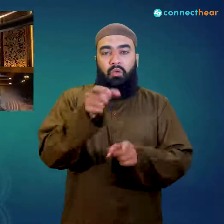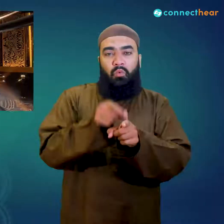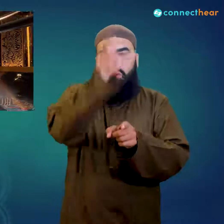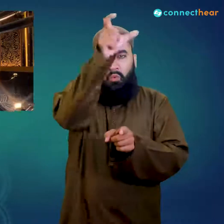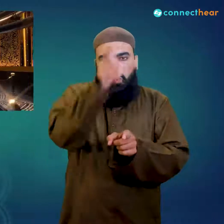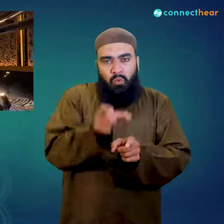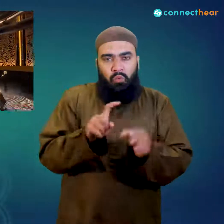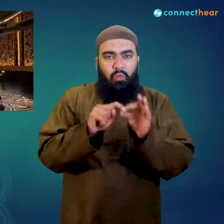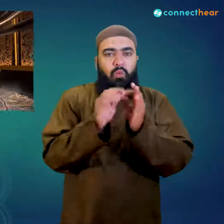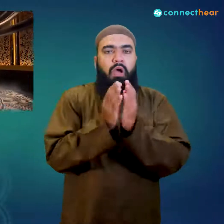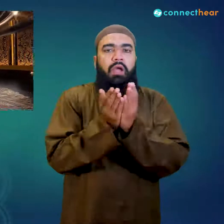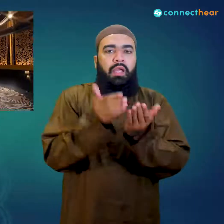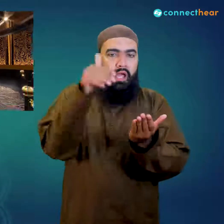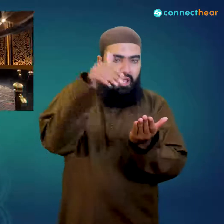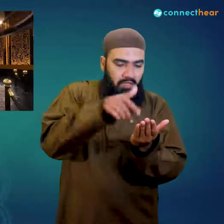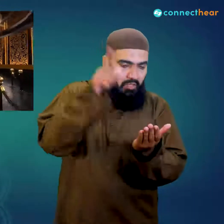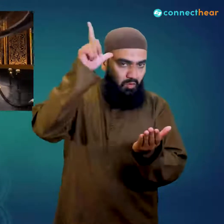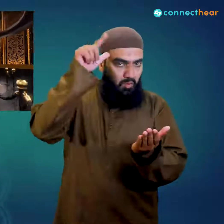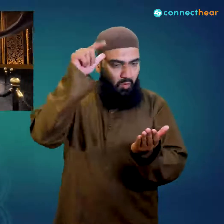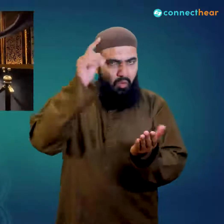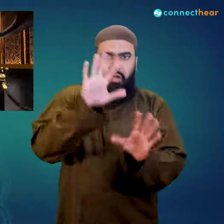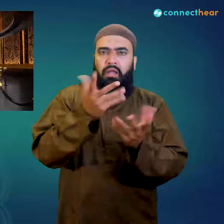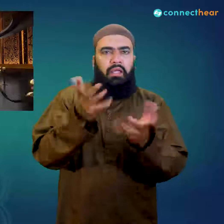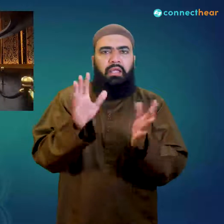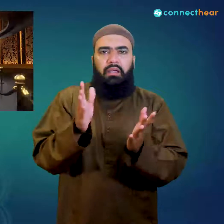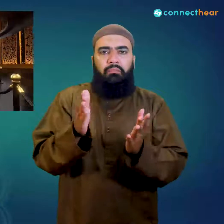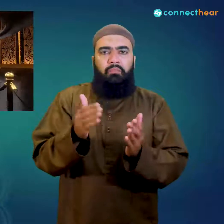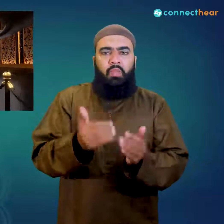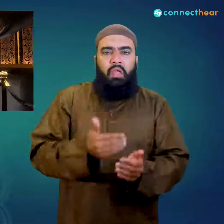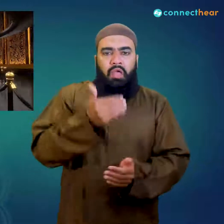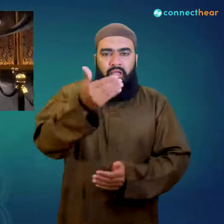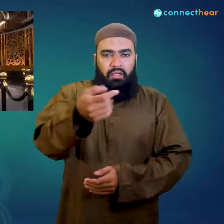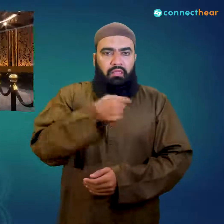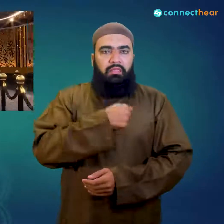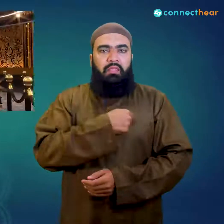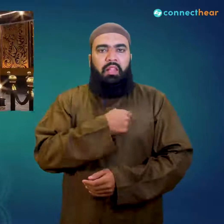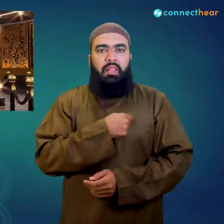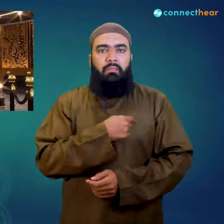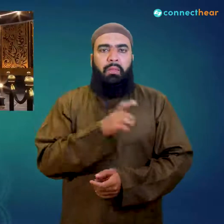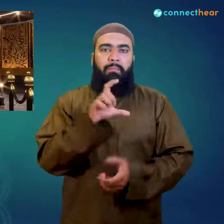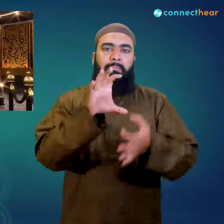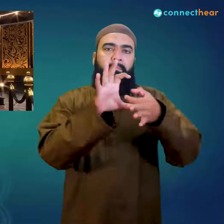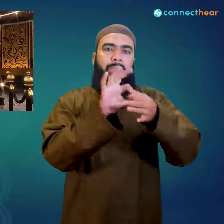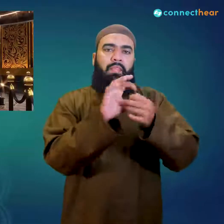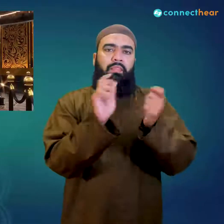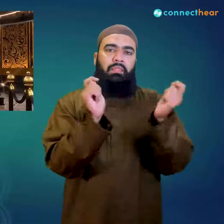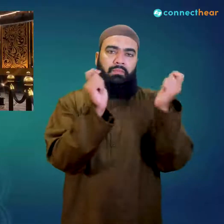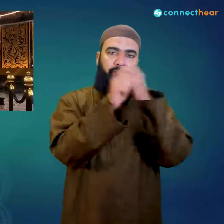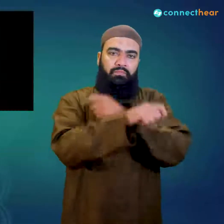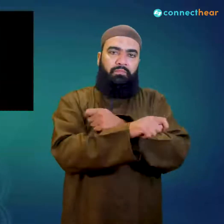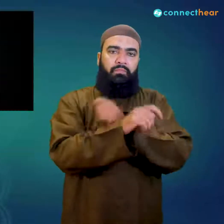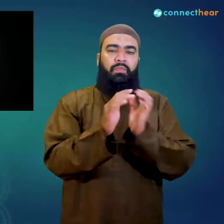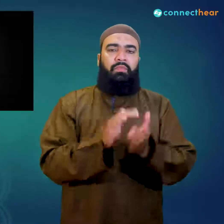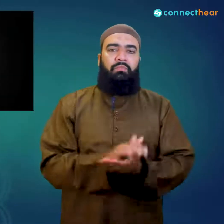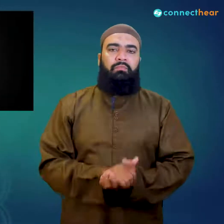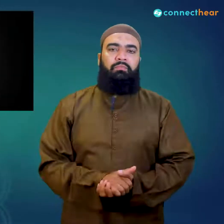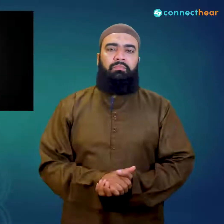اقفالها، تو کیا یہ لوگ قرآن میں غور نہیں کرتے یا دلوں پر قفل لگ رہے ہیں؟